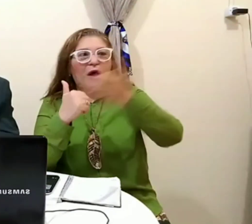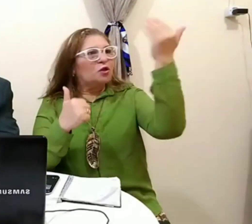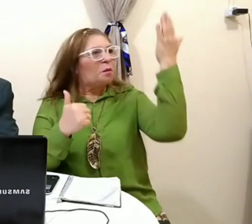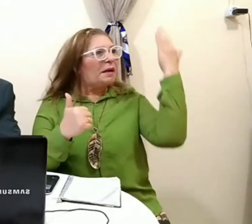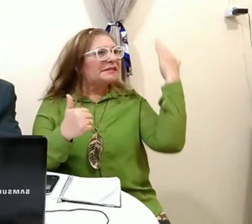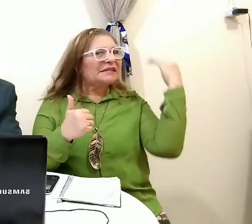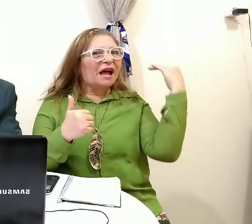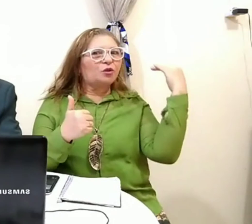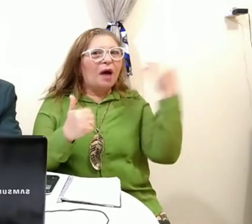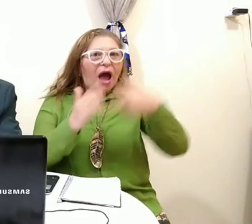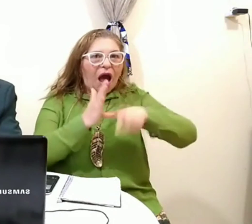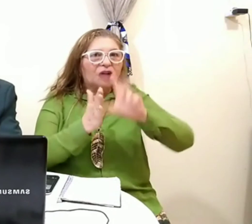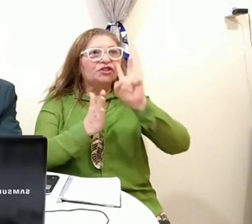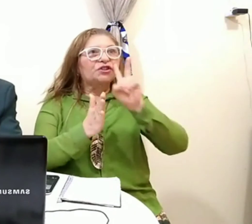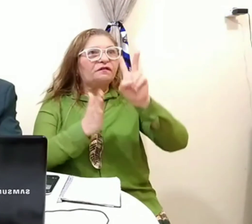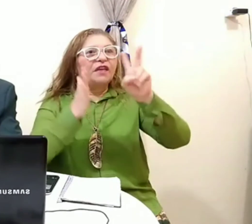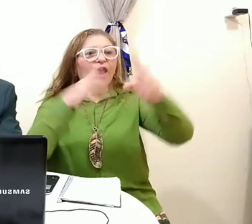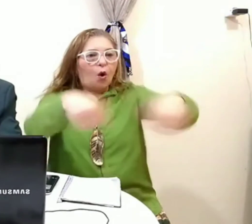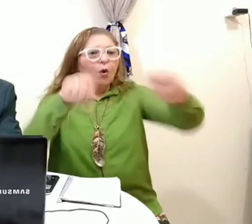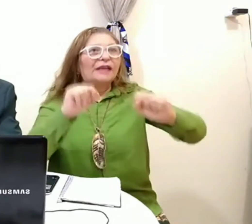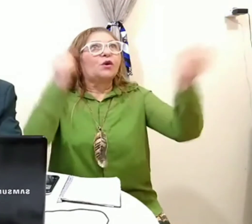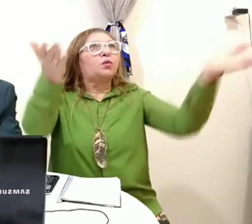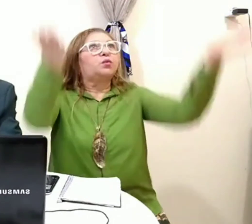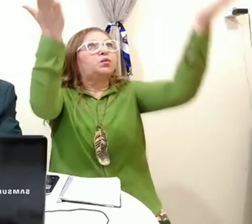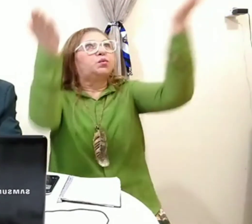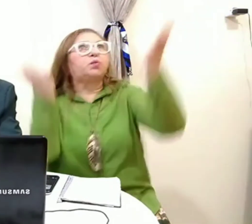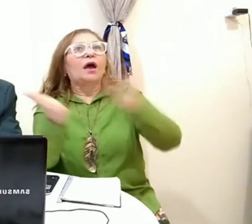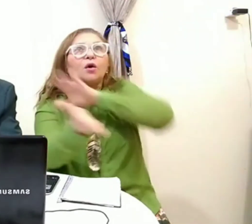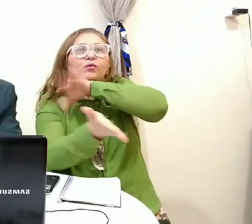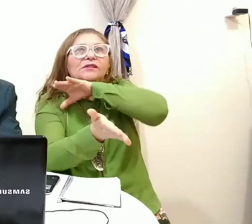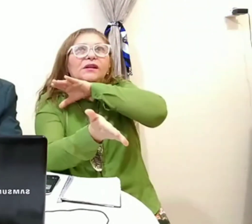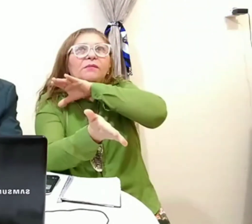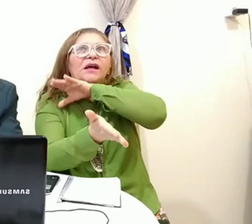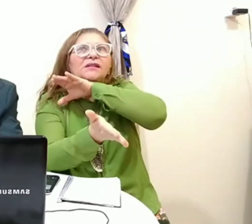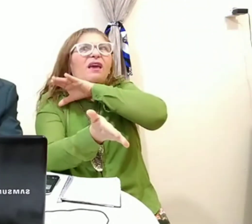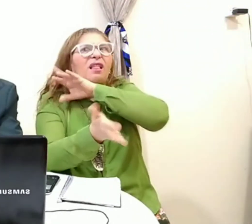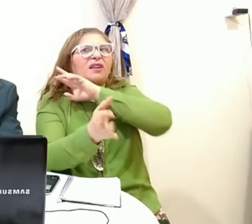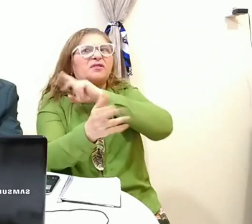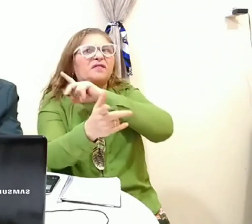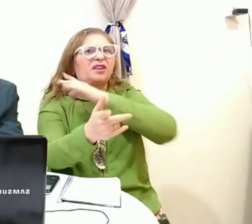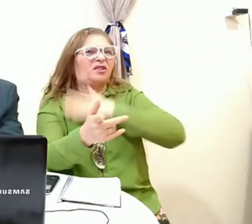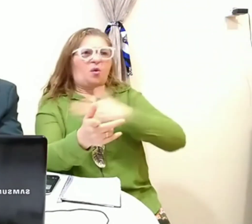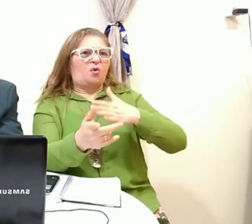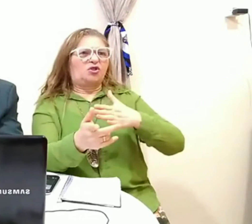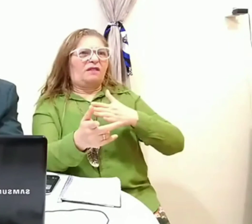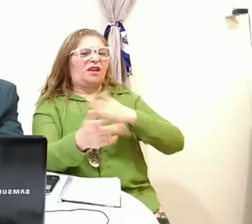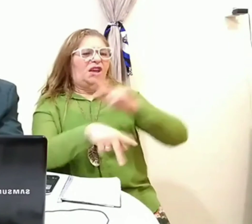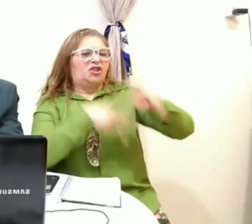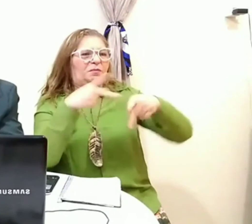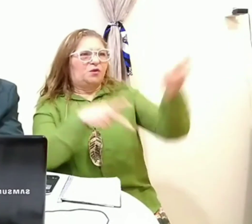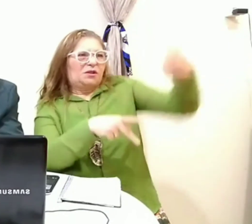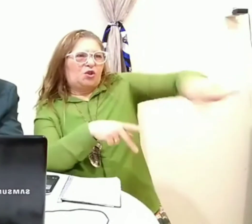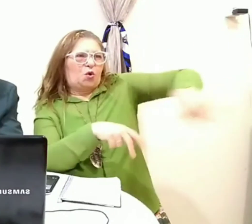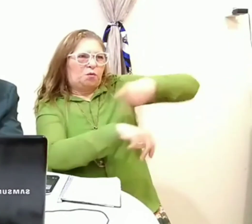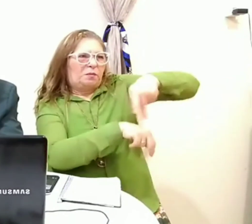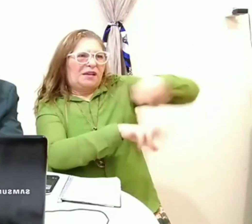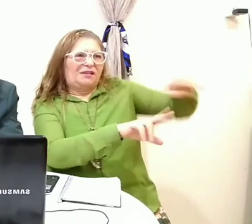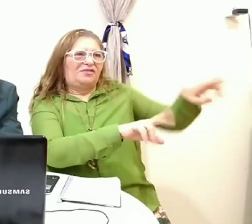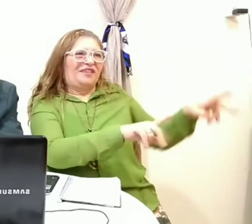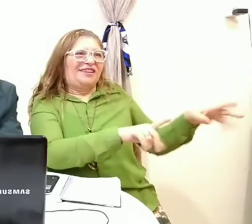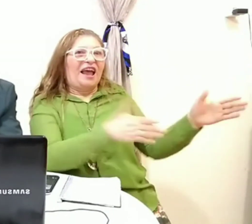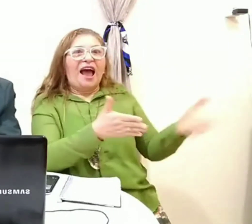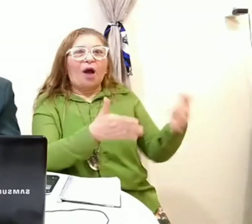judeus merecem ser salvos. Os de outras nações são indignos, são comuns, são imundos. Mas agora o seu pensamento